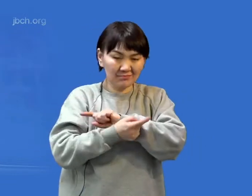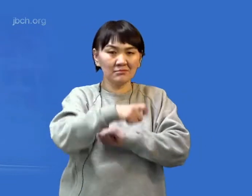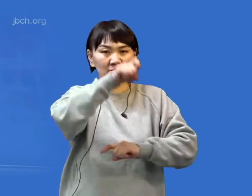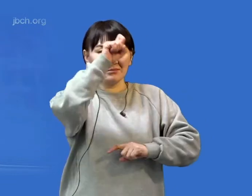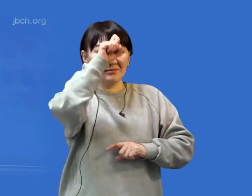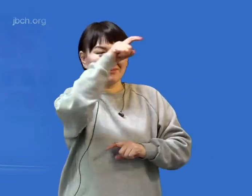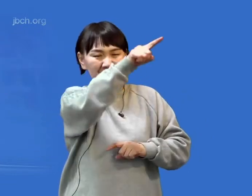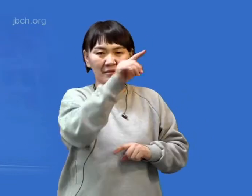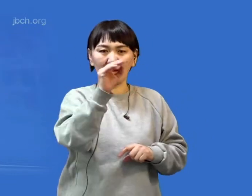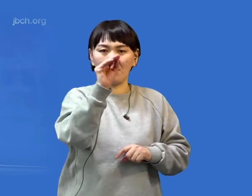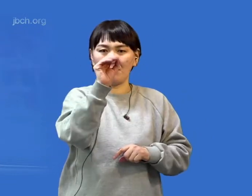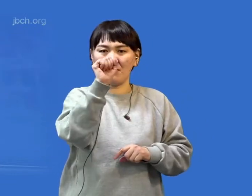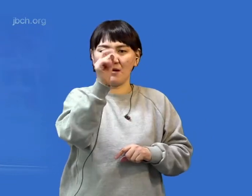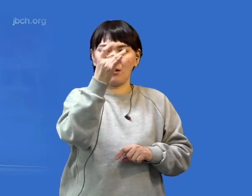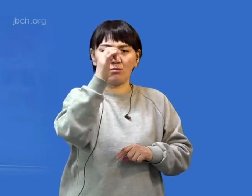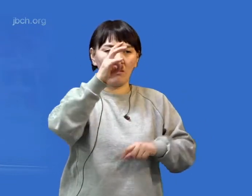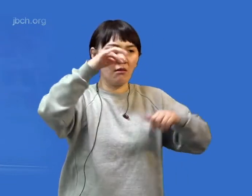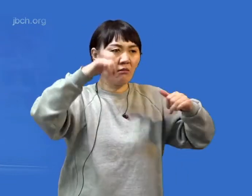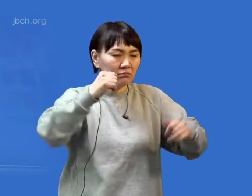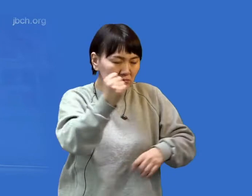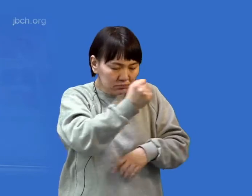Египтийн фараон хаанд үйлчлсэн.